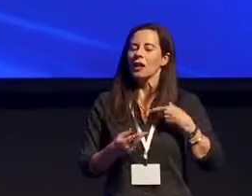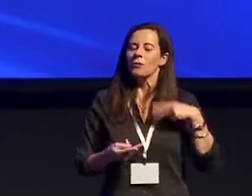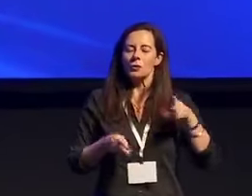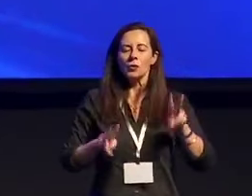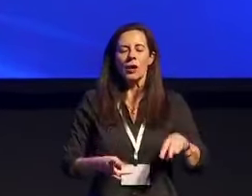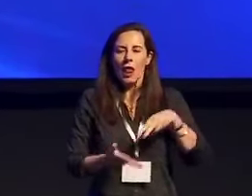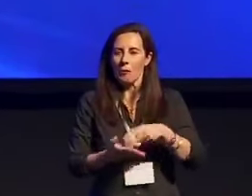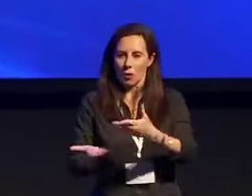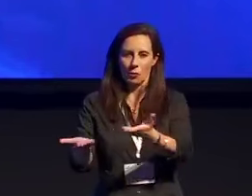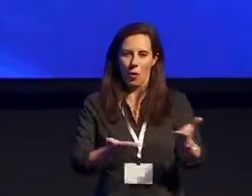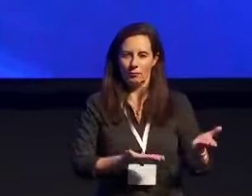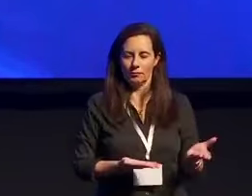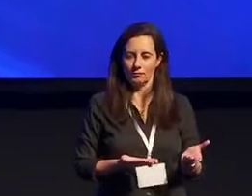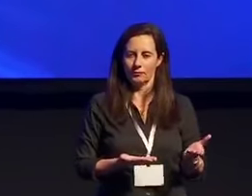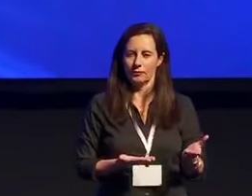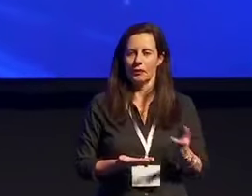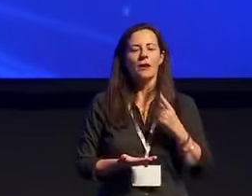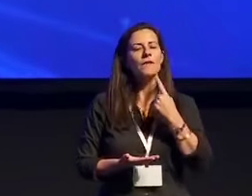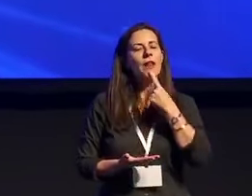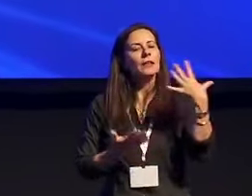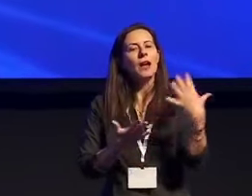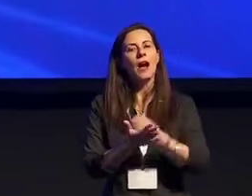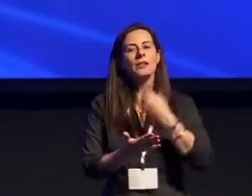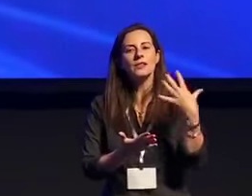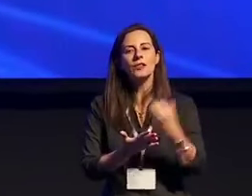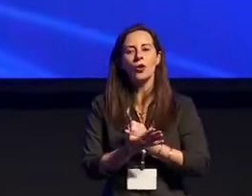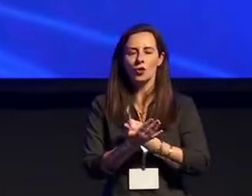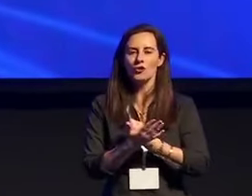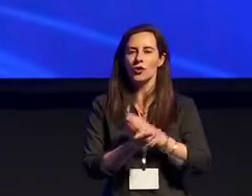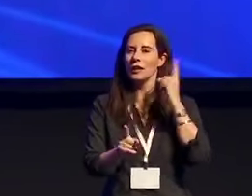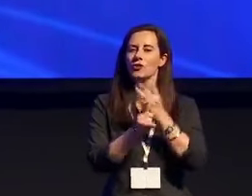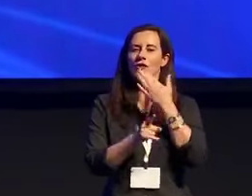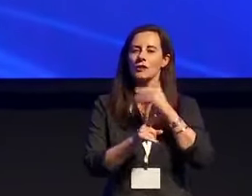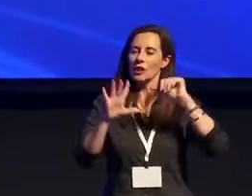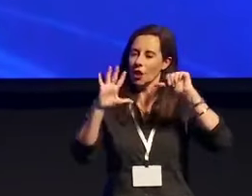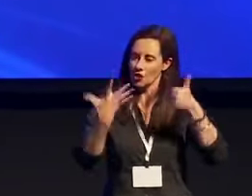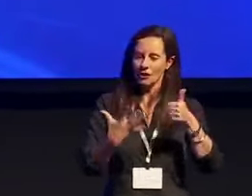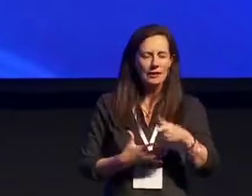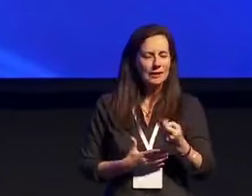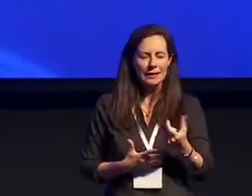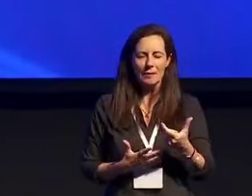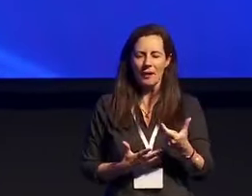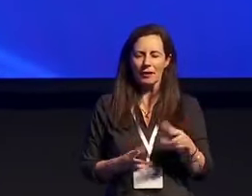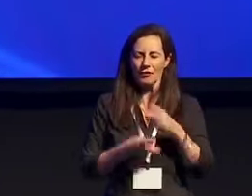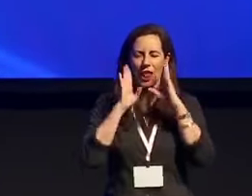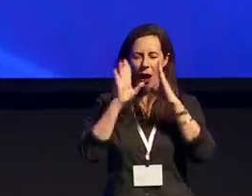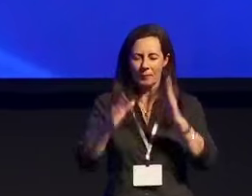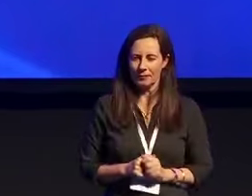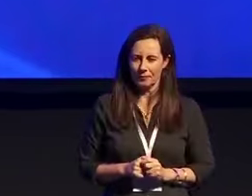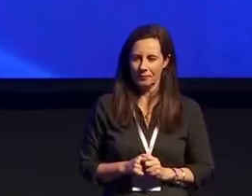מסוגלת לעמוד בפניכם ולמנות את ההצלחות של ועידת נגישות ישראל השישית זה כמעט לא יאומן.